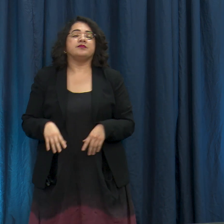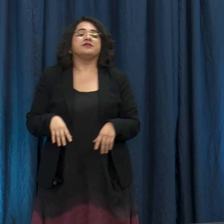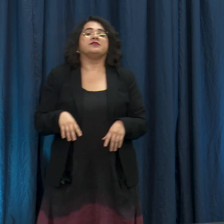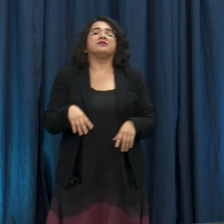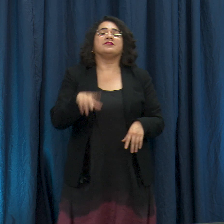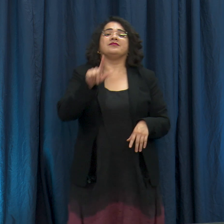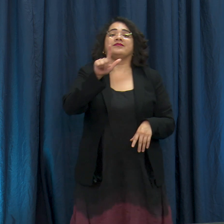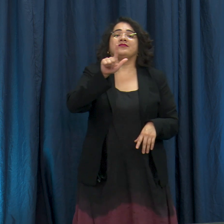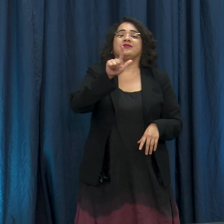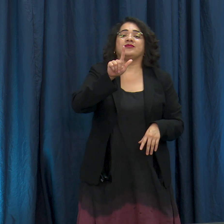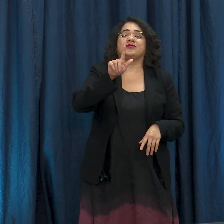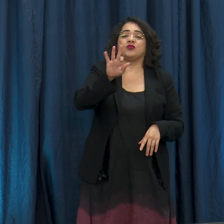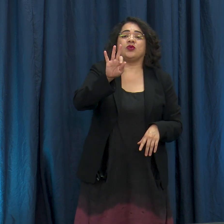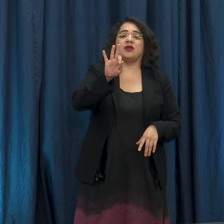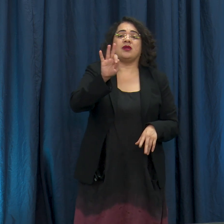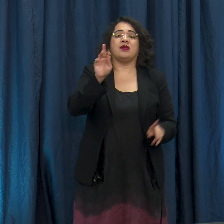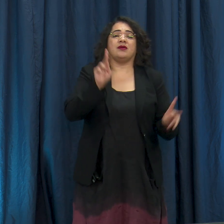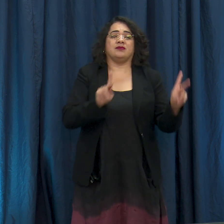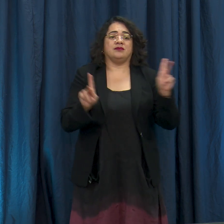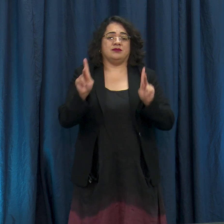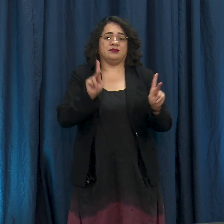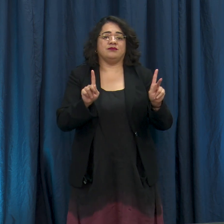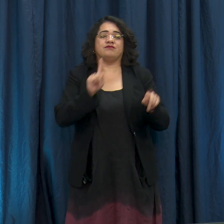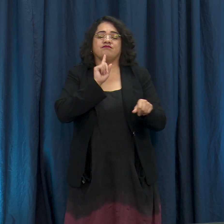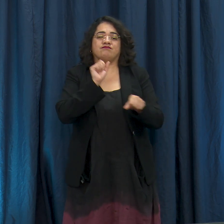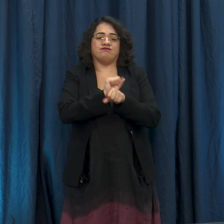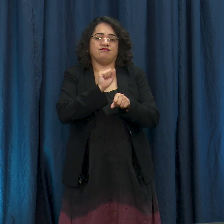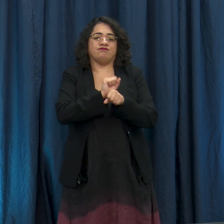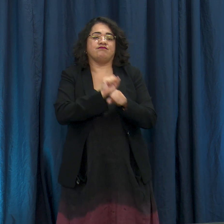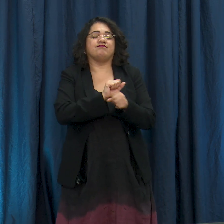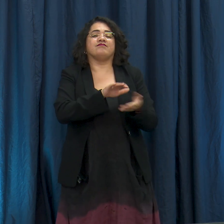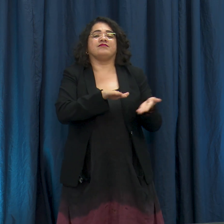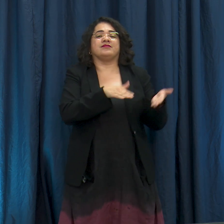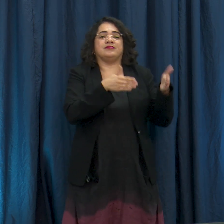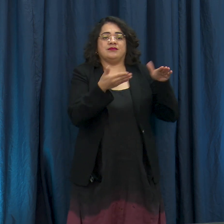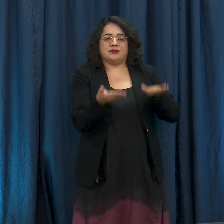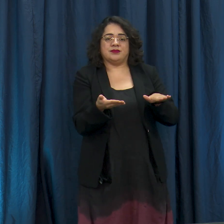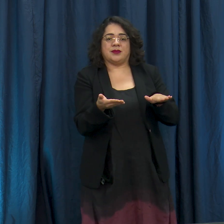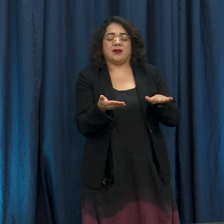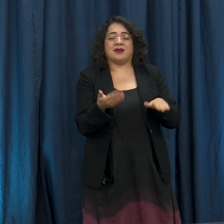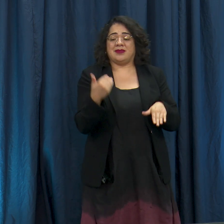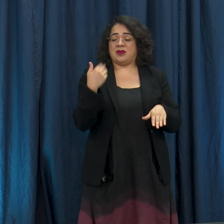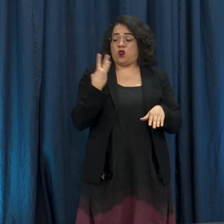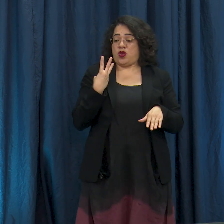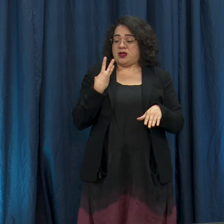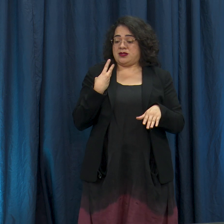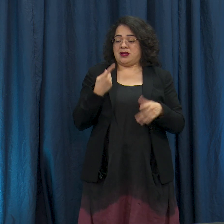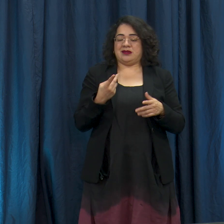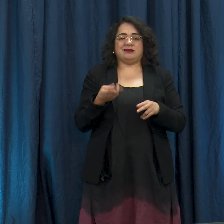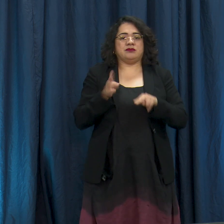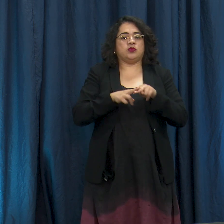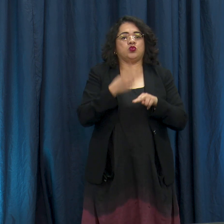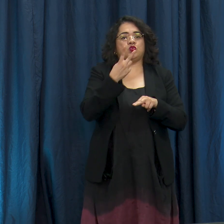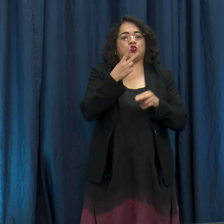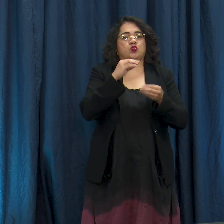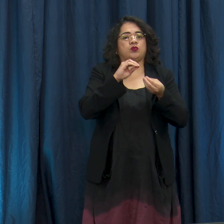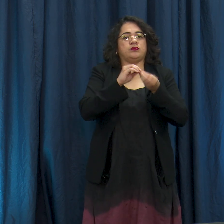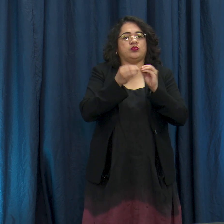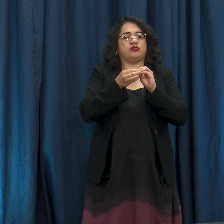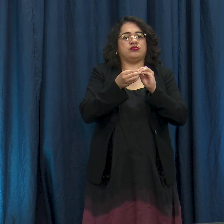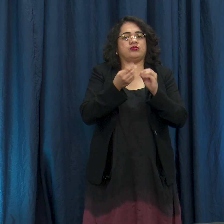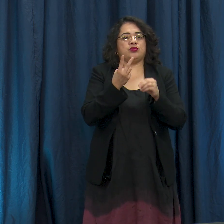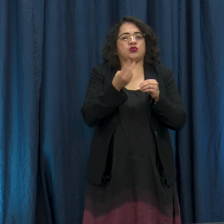tenemos 29 fallecidos. Esto incluye 2 más personas desde el miércoles. Las 2 personas estaban en